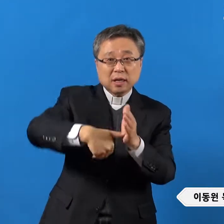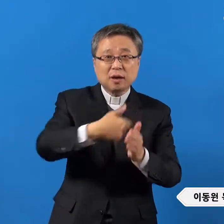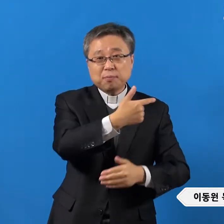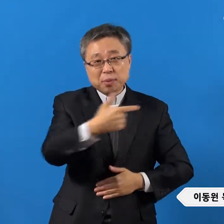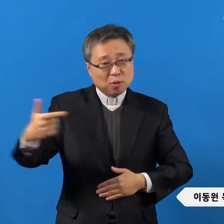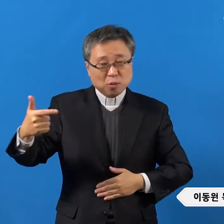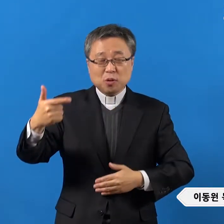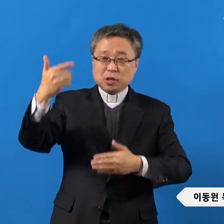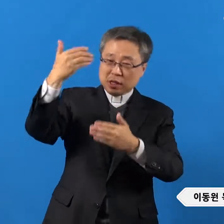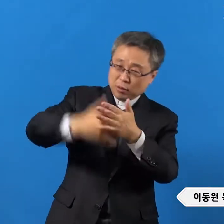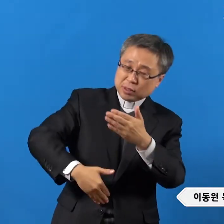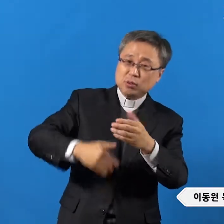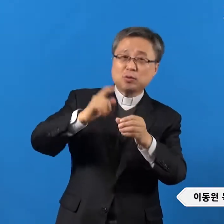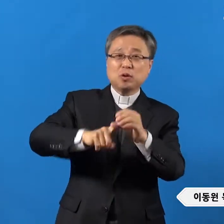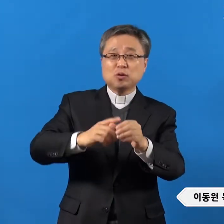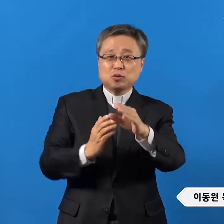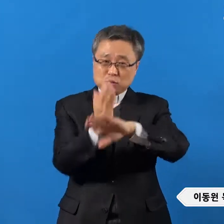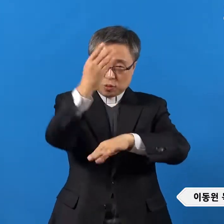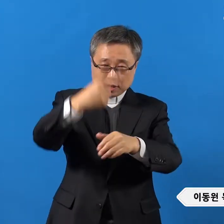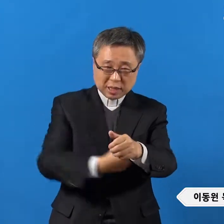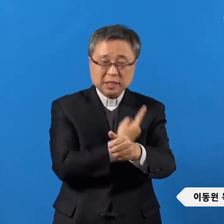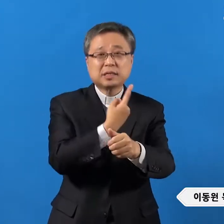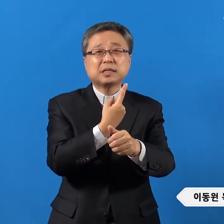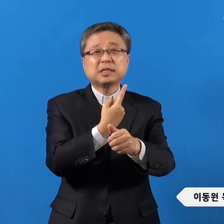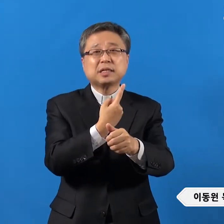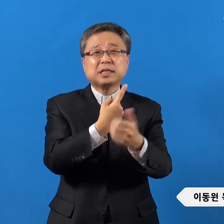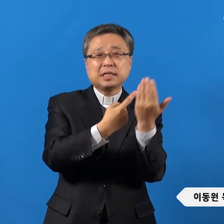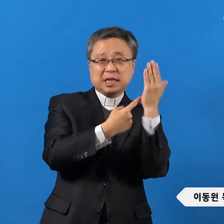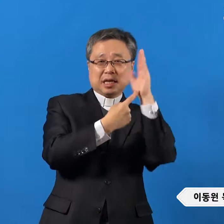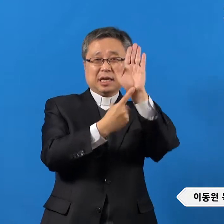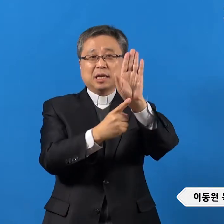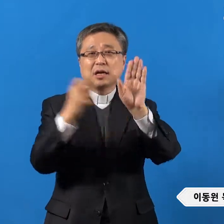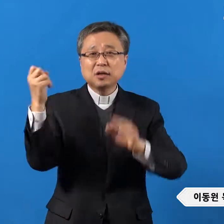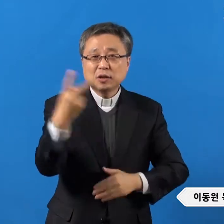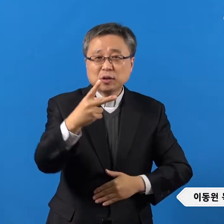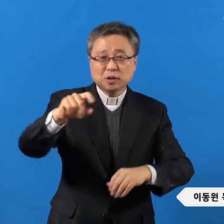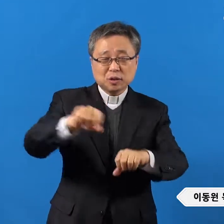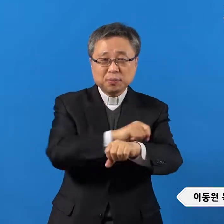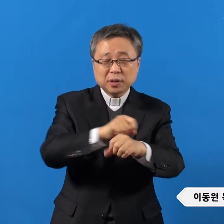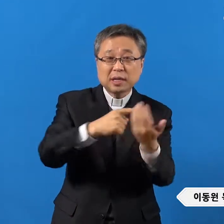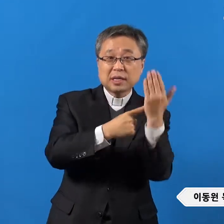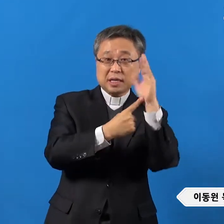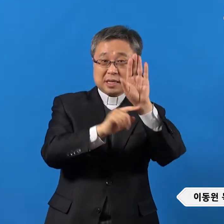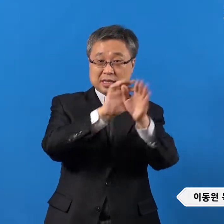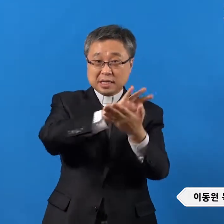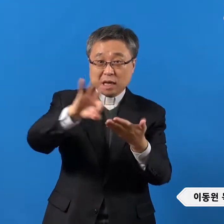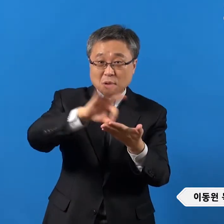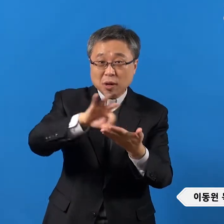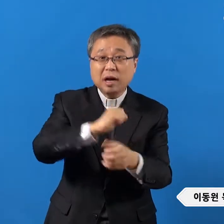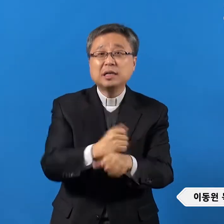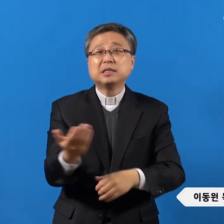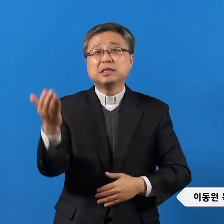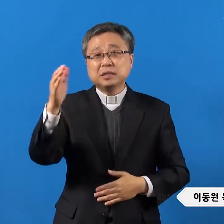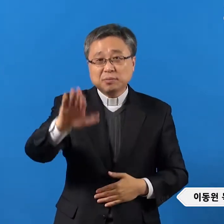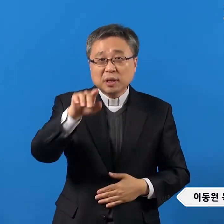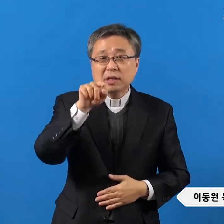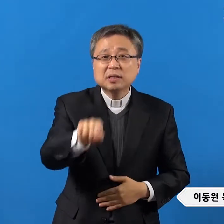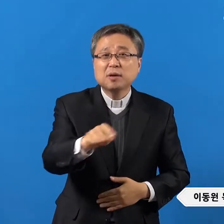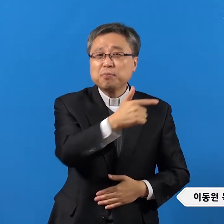예외적으로 초자연적 계시, 그리고 특별한 계시를 사용하시지만 그것은 매우 예외적이라는